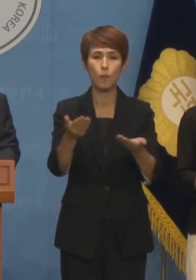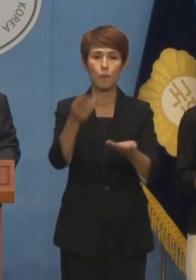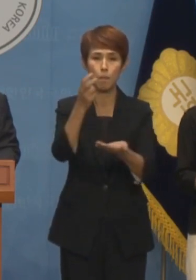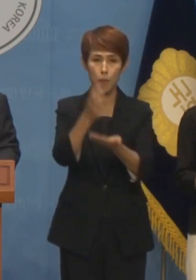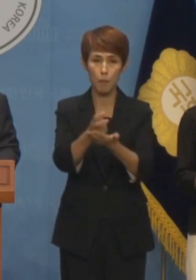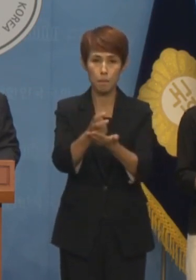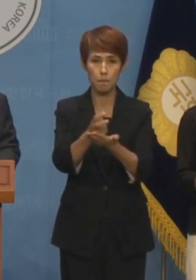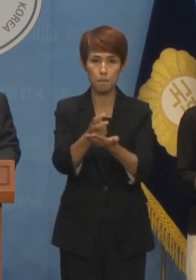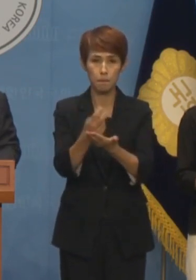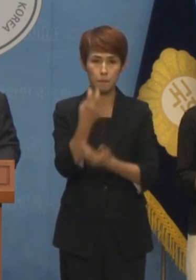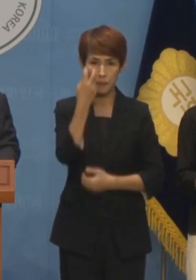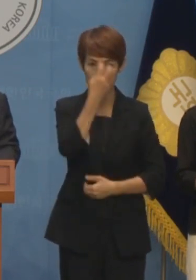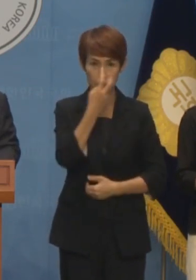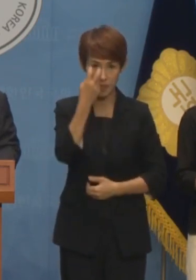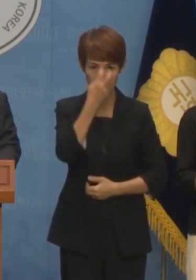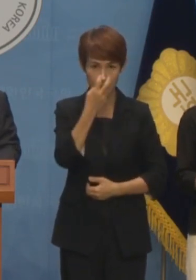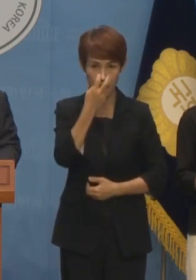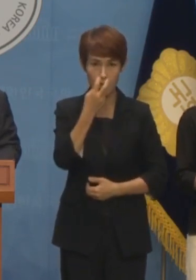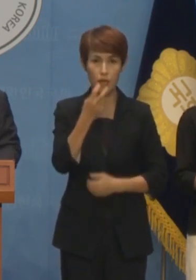고용노동법안 심사 소위와